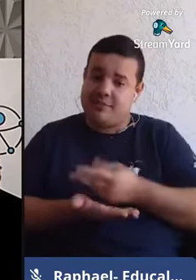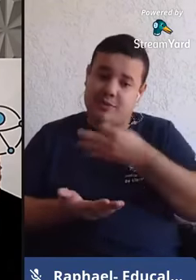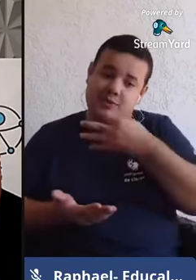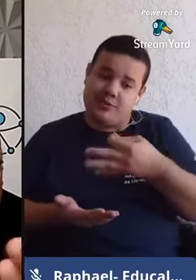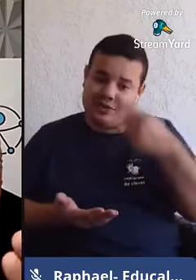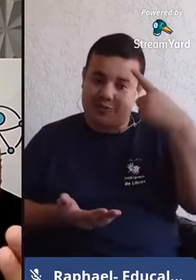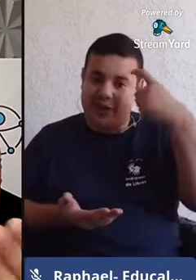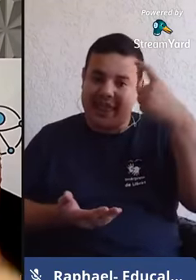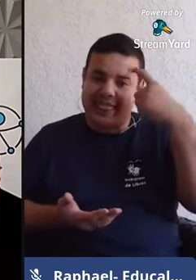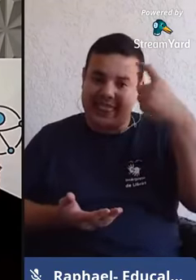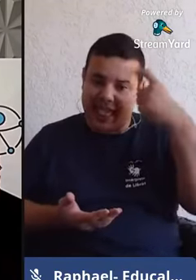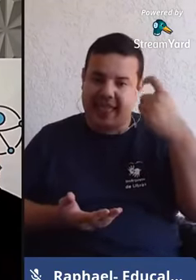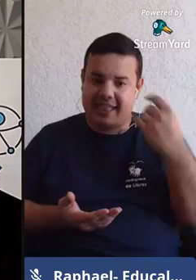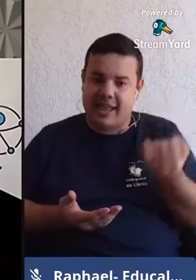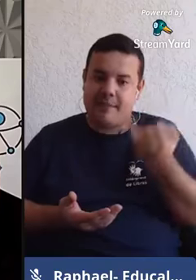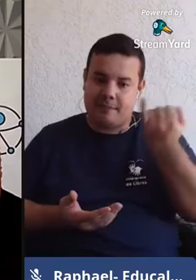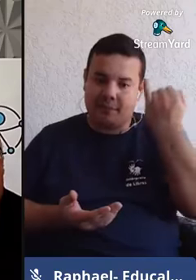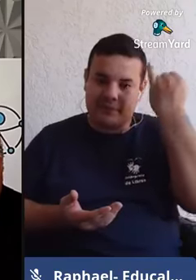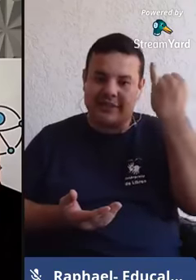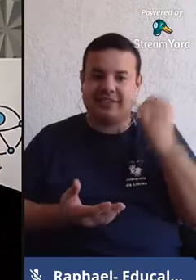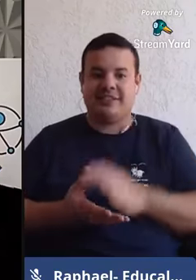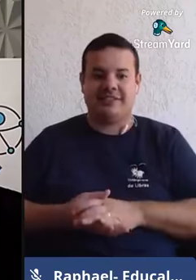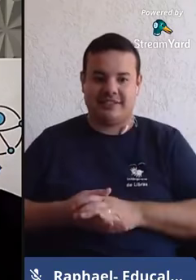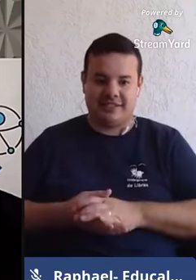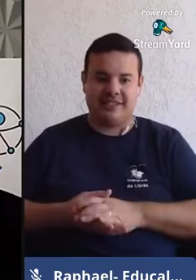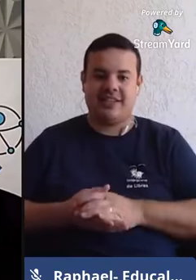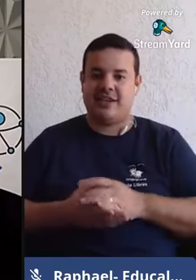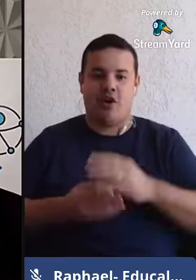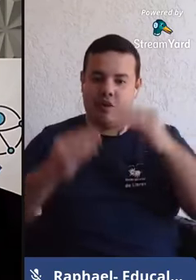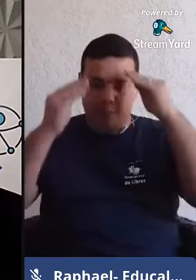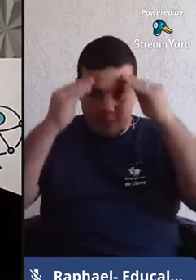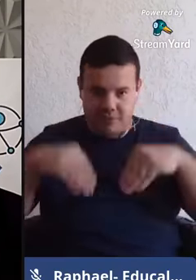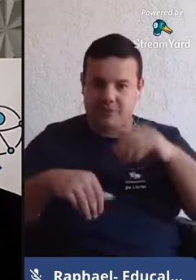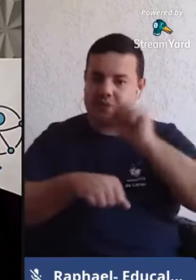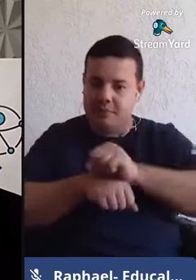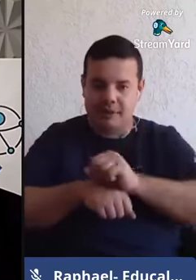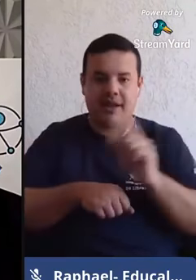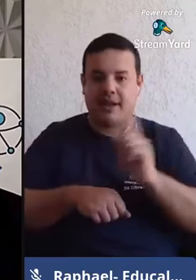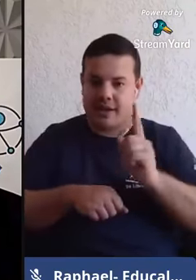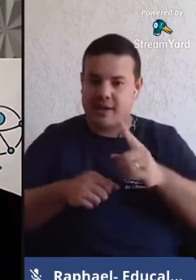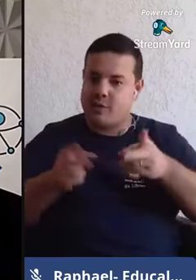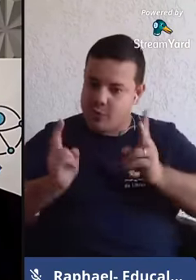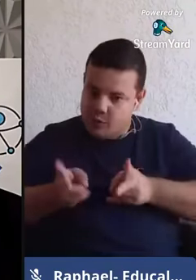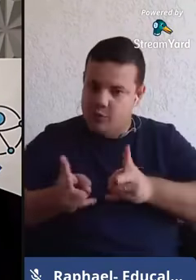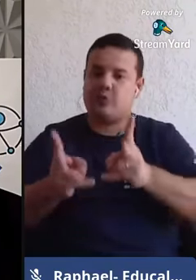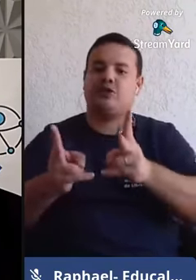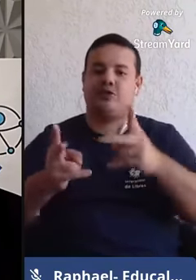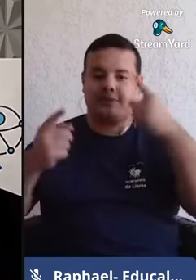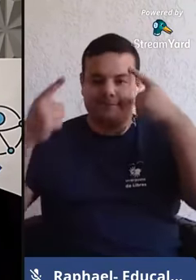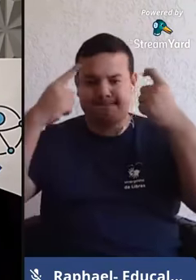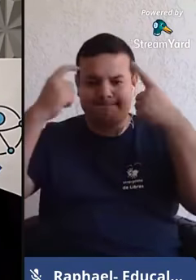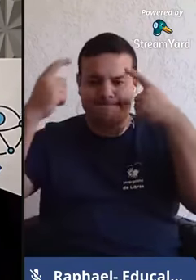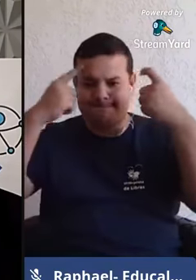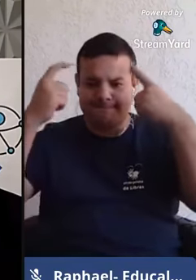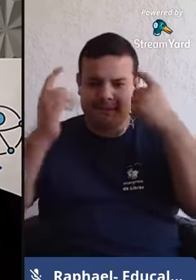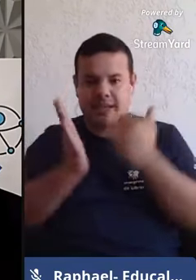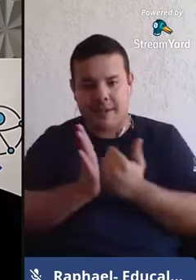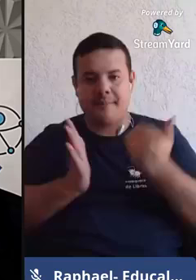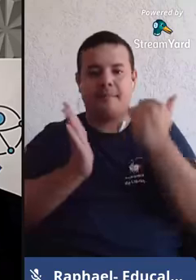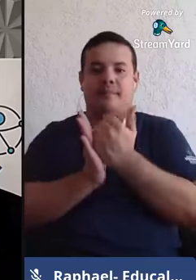ideias. Tá vendo? Não vamos deixá-las morrer, pelo contrário, vamos ativá-las,